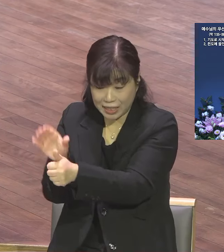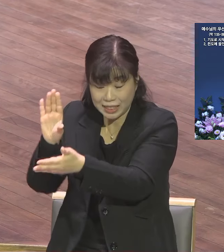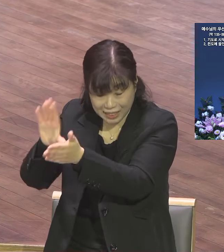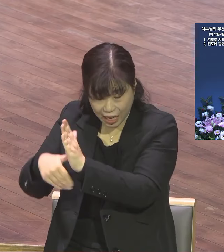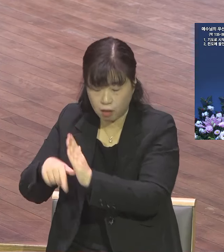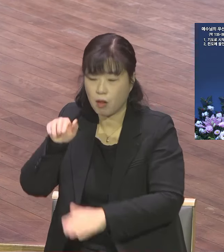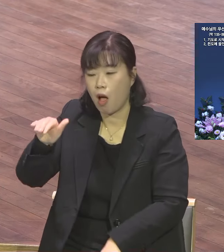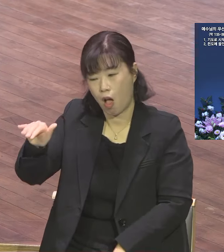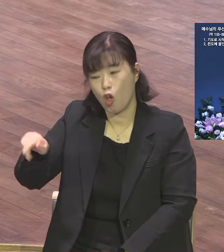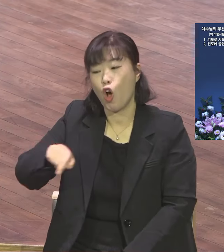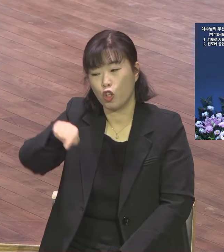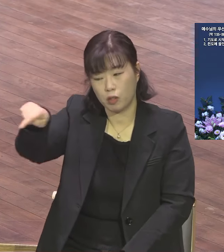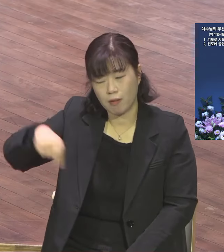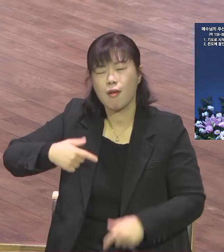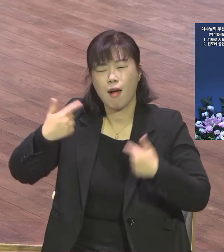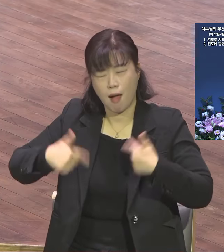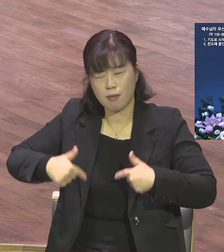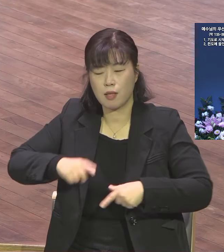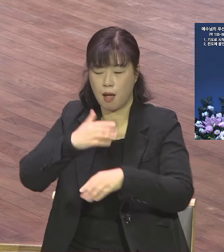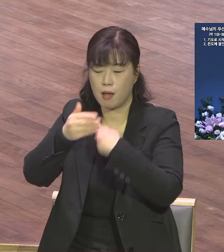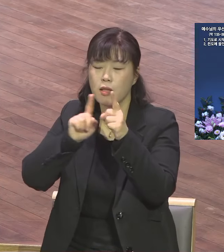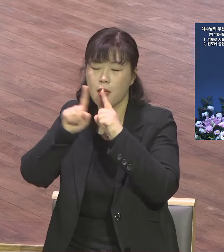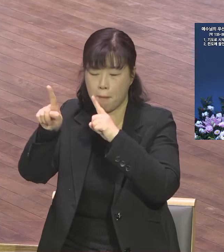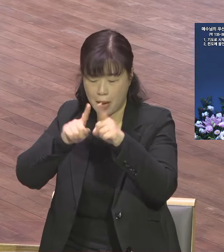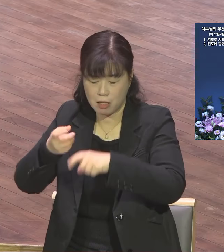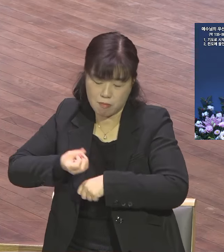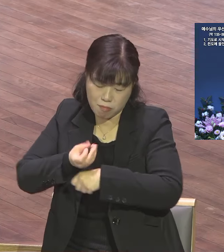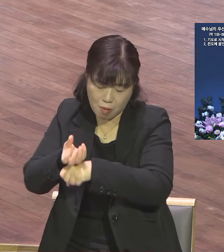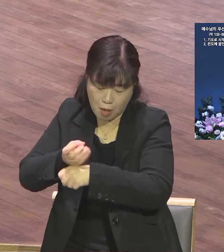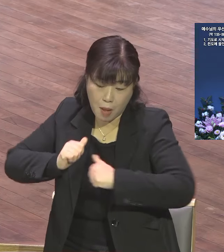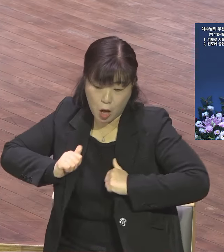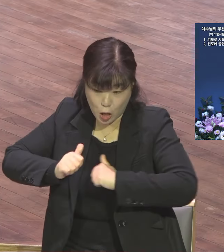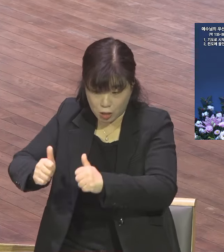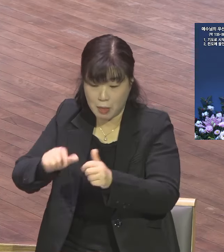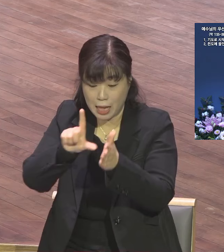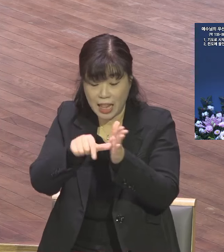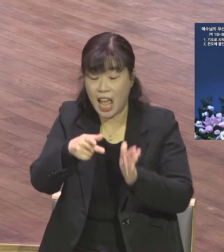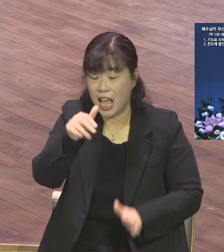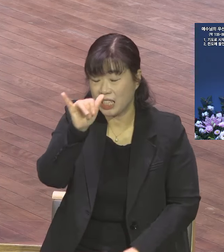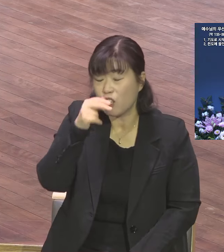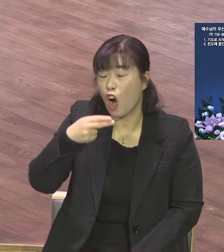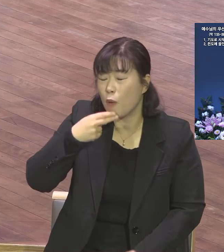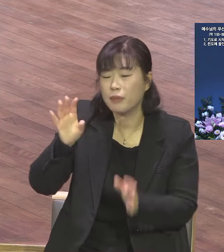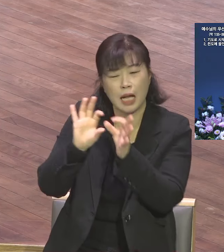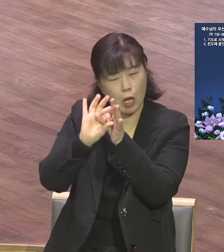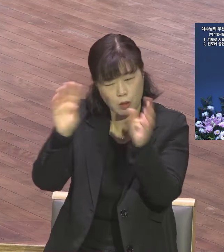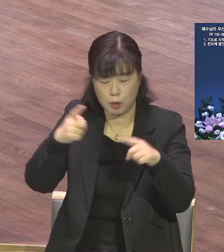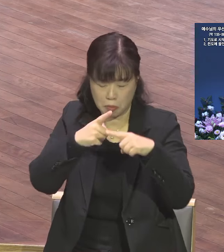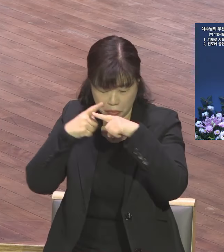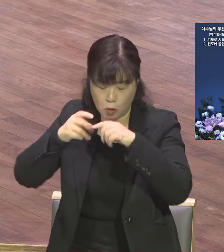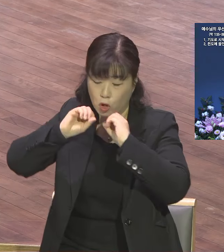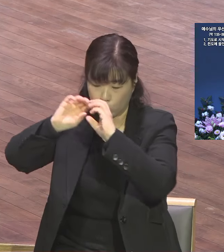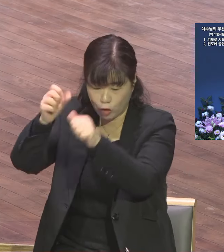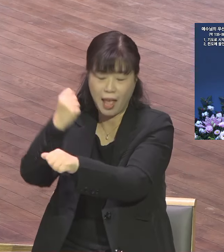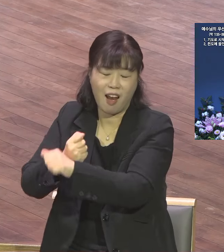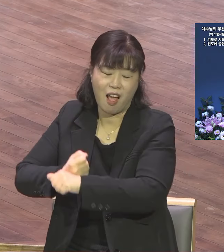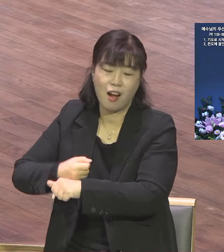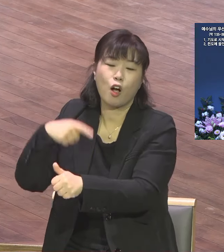계획을 세우고 여러분을 인도하고 있다. 올해의 예원 전도 계획이 뭐예요? 3.1조